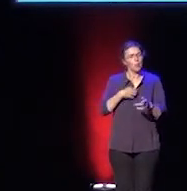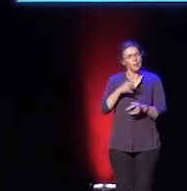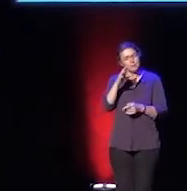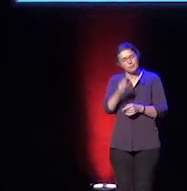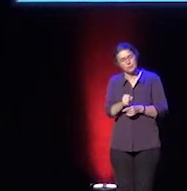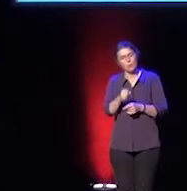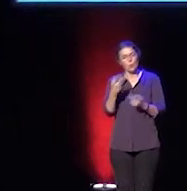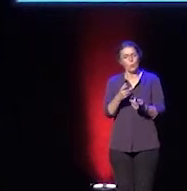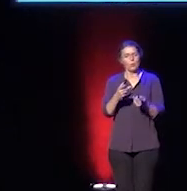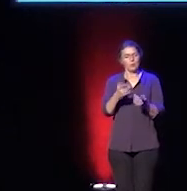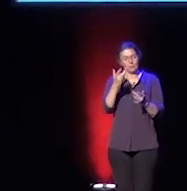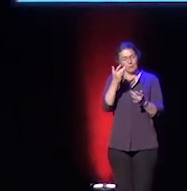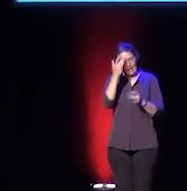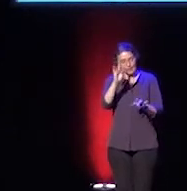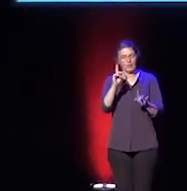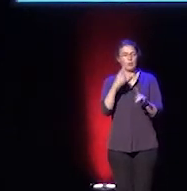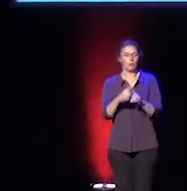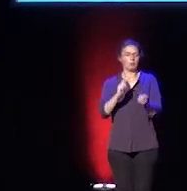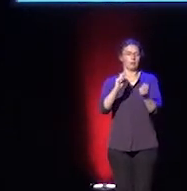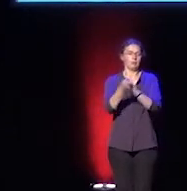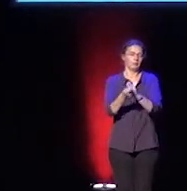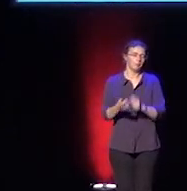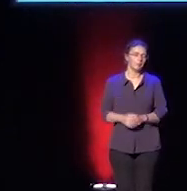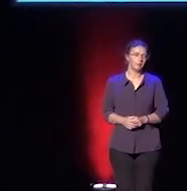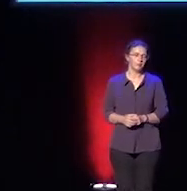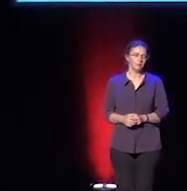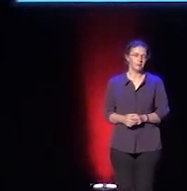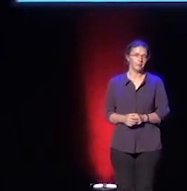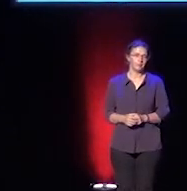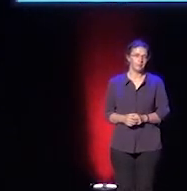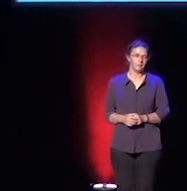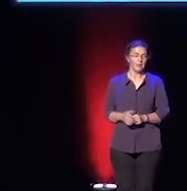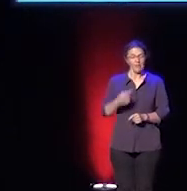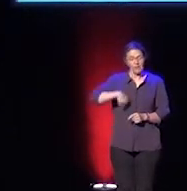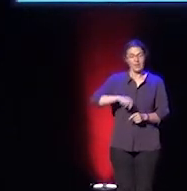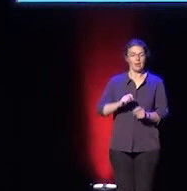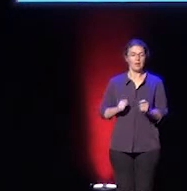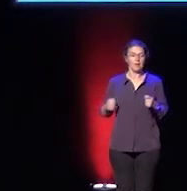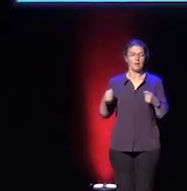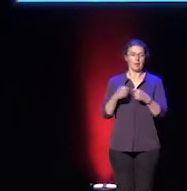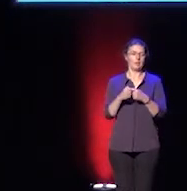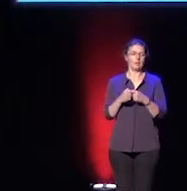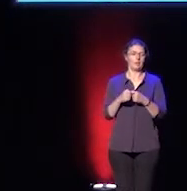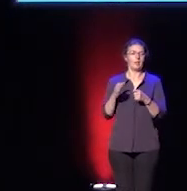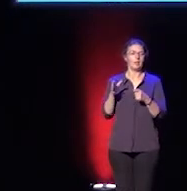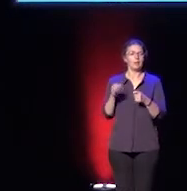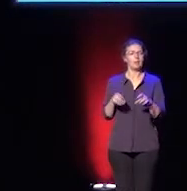erkennen oder anzuerkennen und zu bewältigen. Wir sprechen als Verband mit